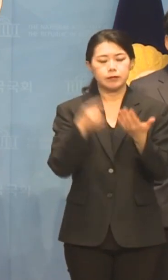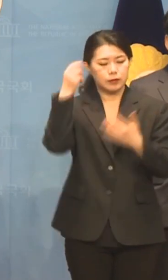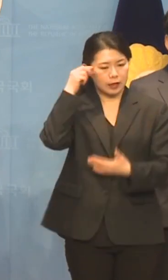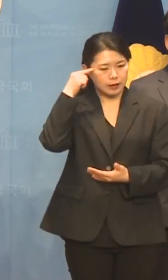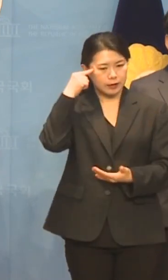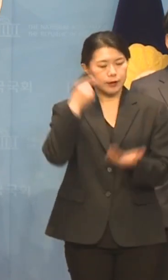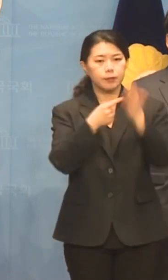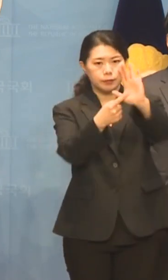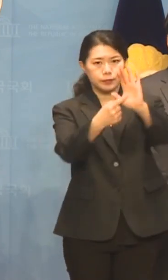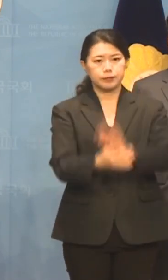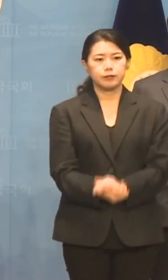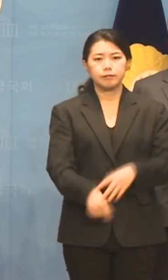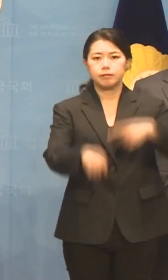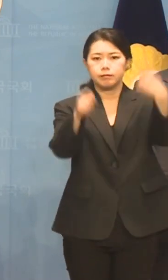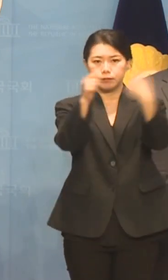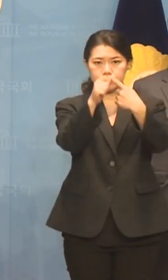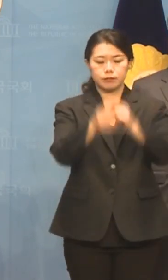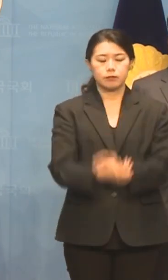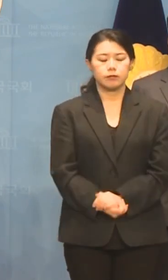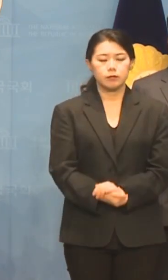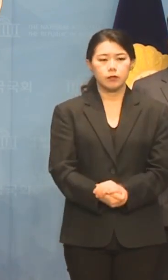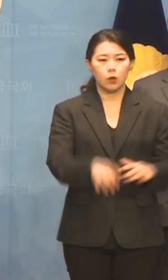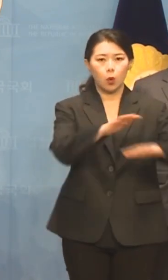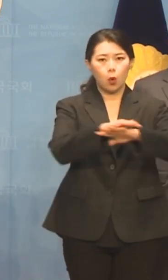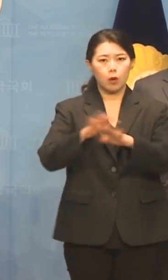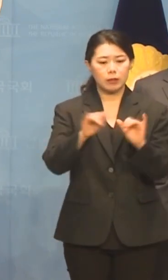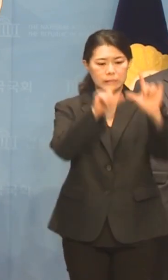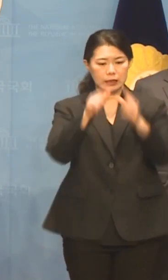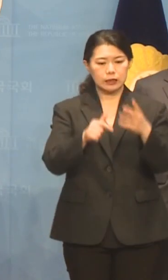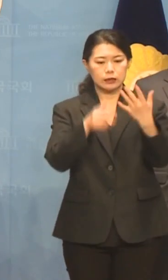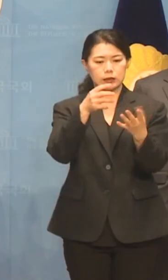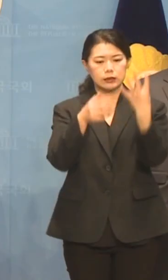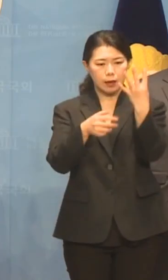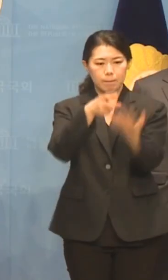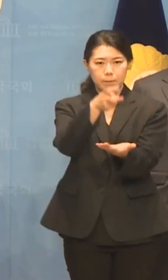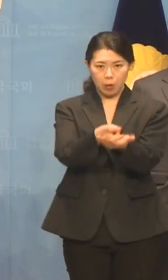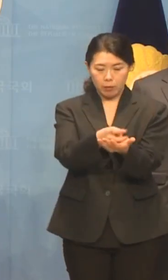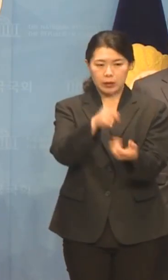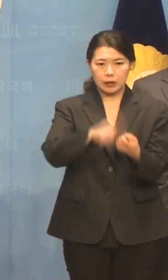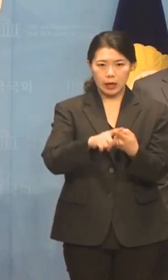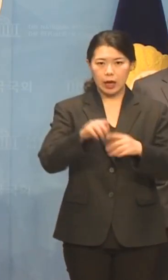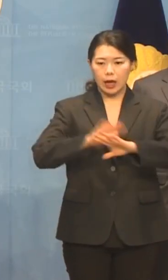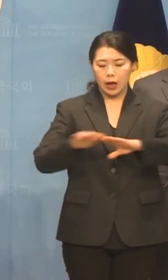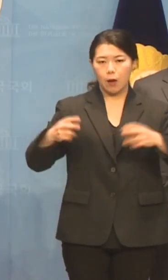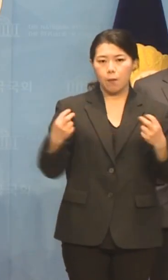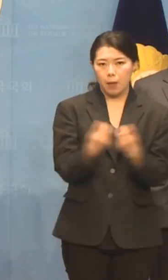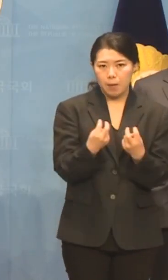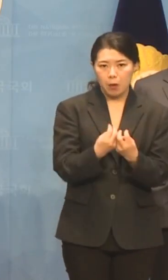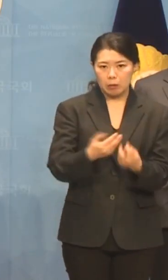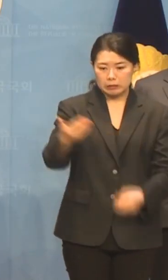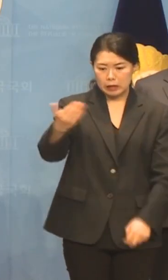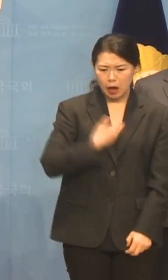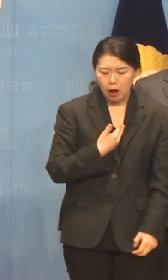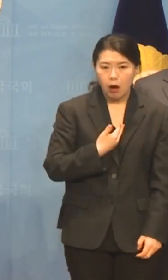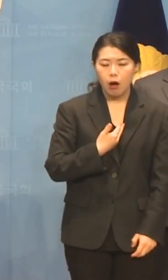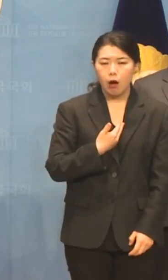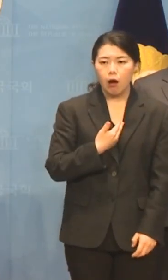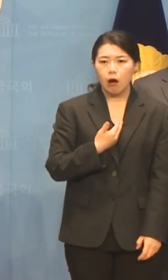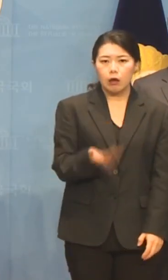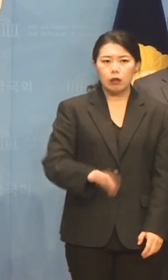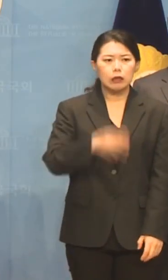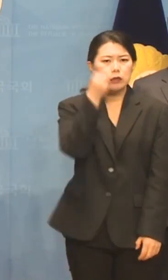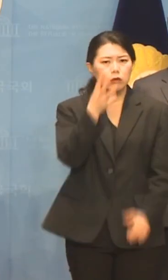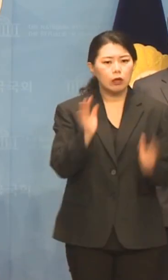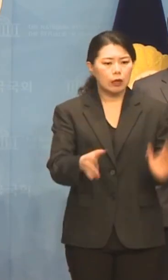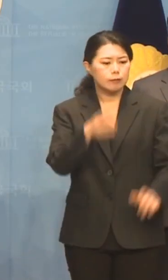입장을 밝힌다. 첫째, 농업민생 4법에 대한 대안을 제출하겠다며 석